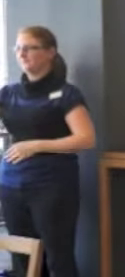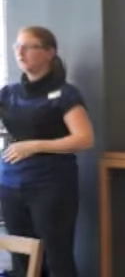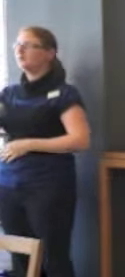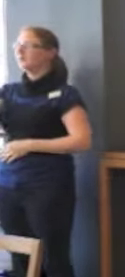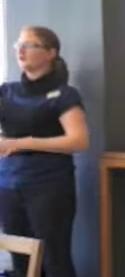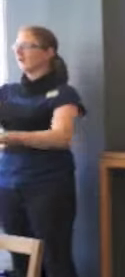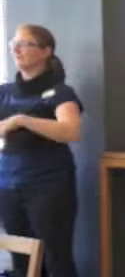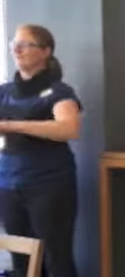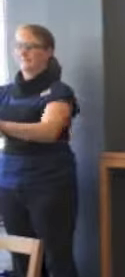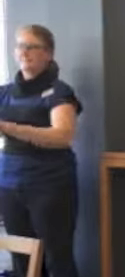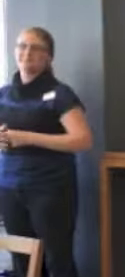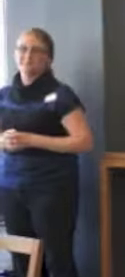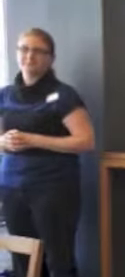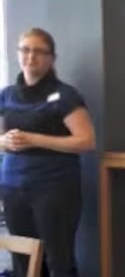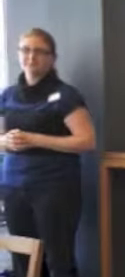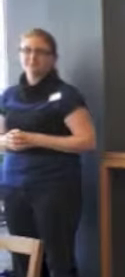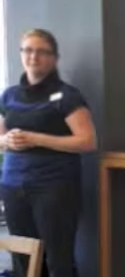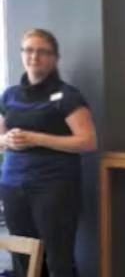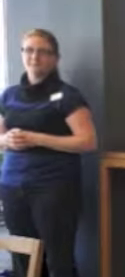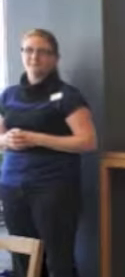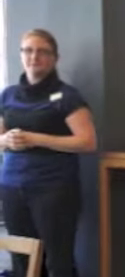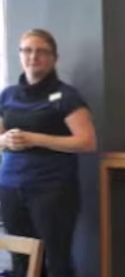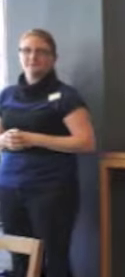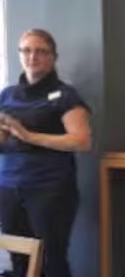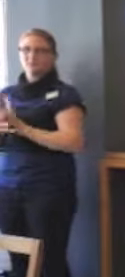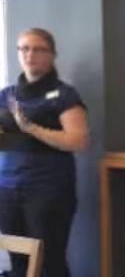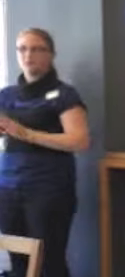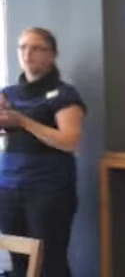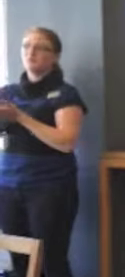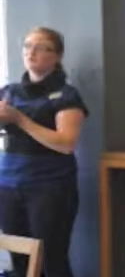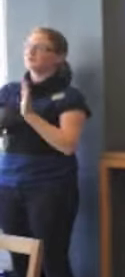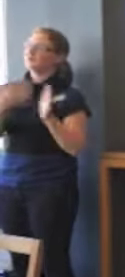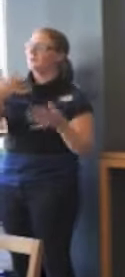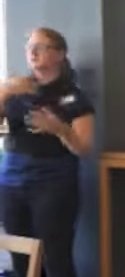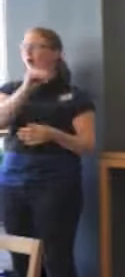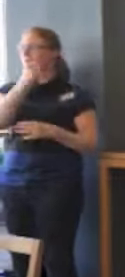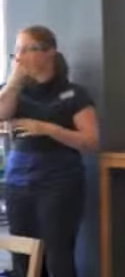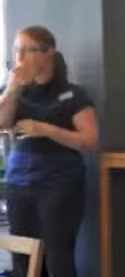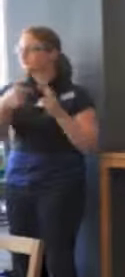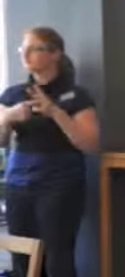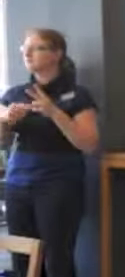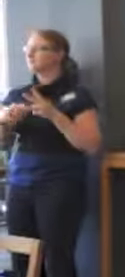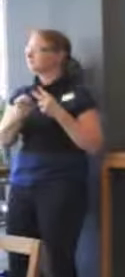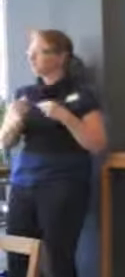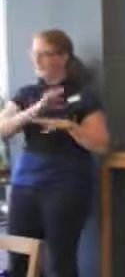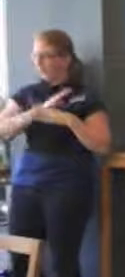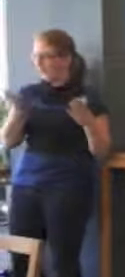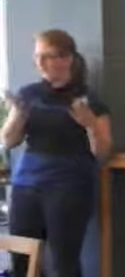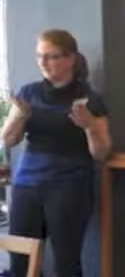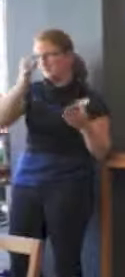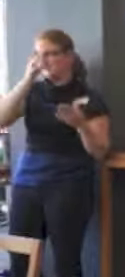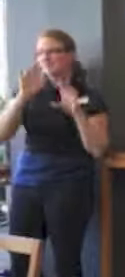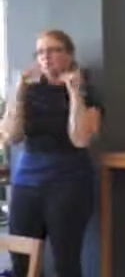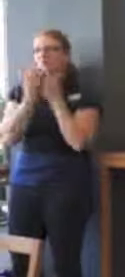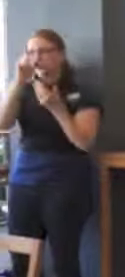företagande. För att det är ofta då, det kan ju vara allt från aktiebolag som inte har ett socialt syfte